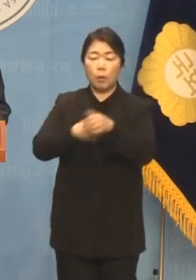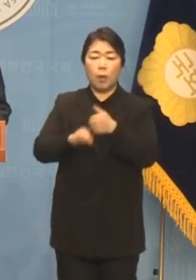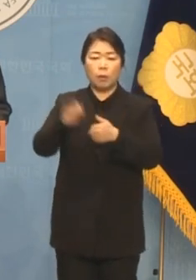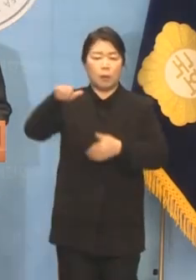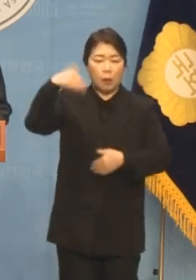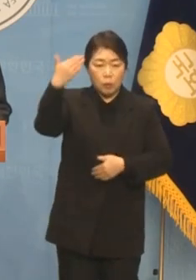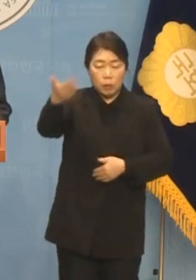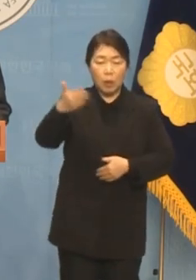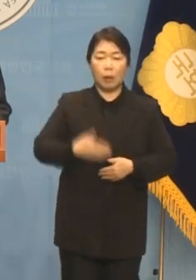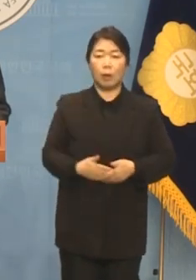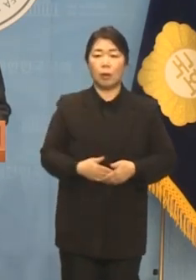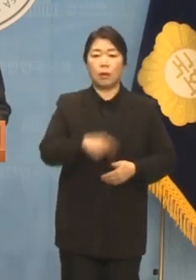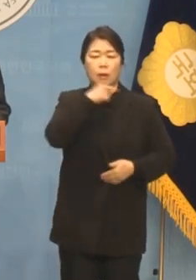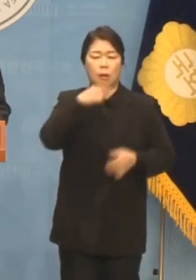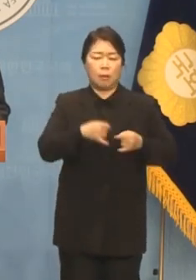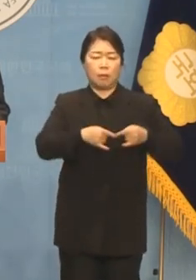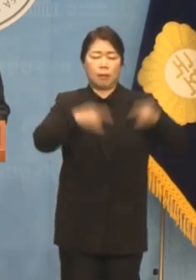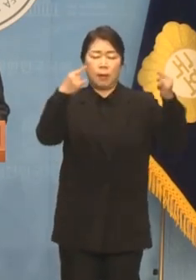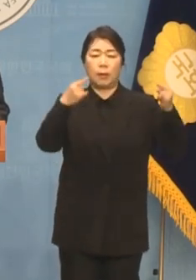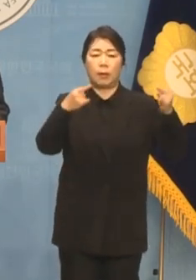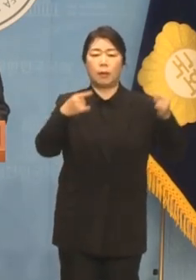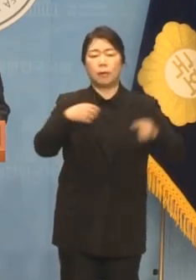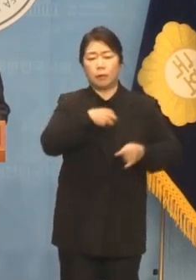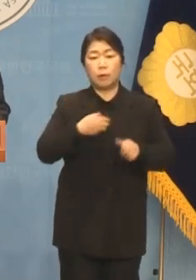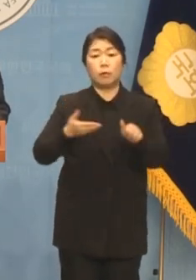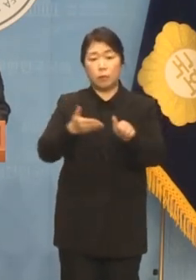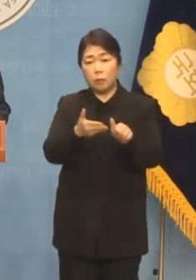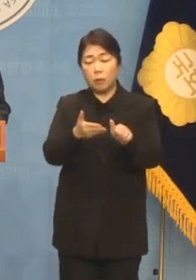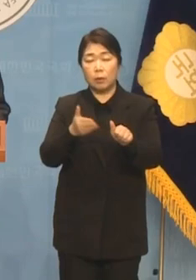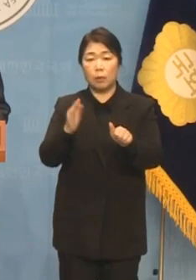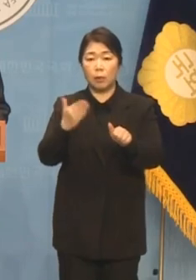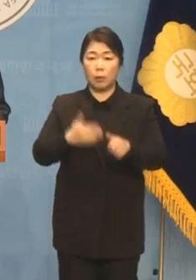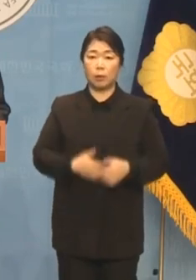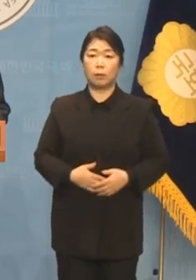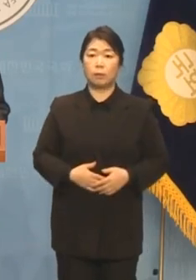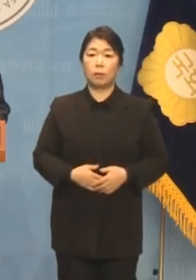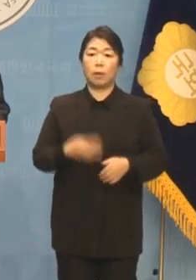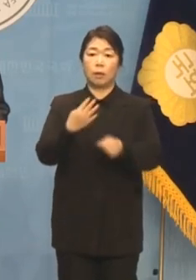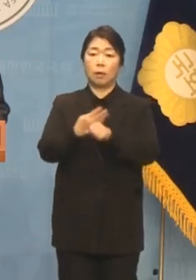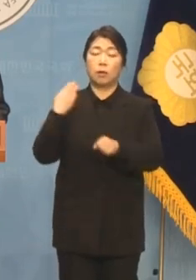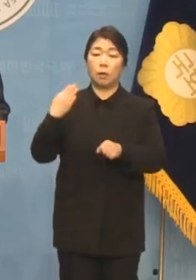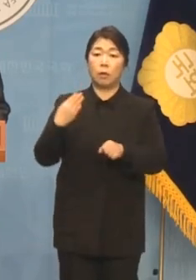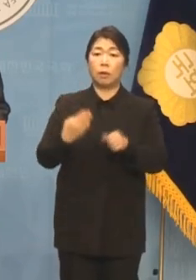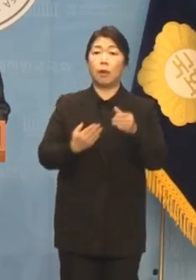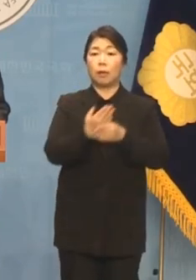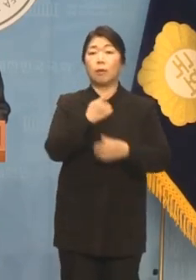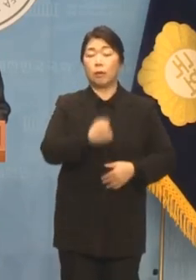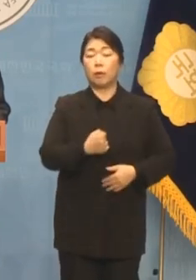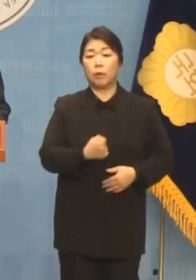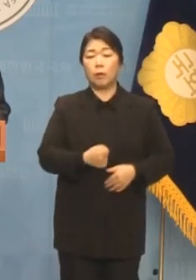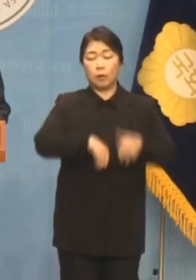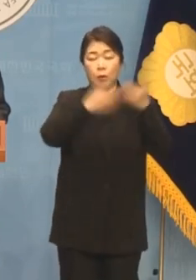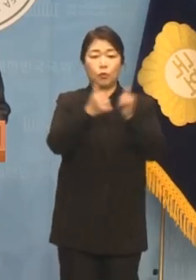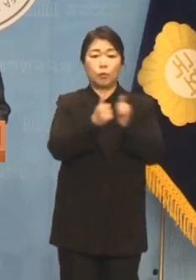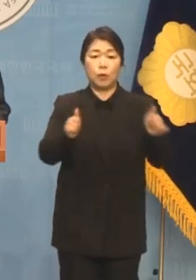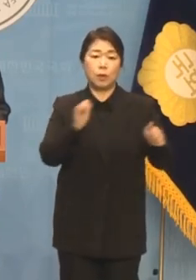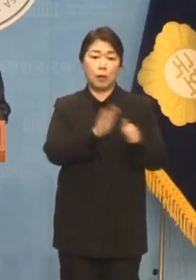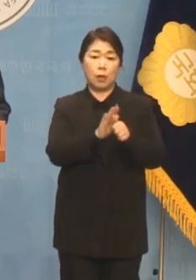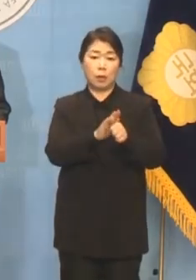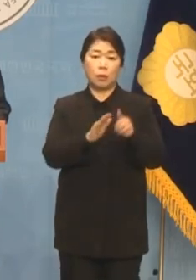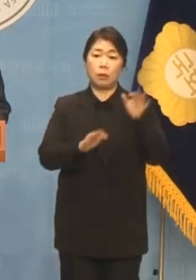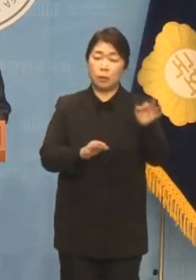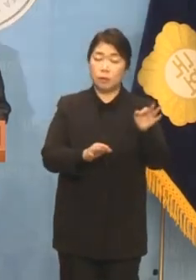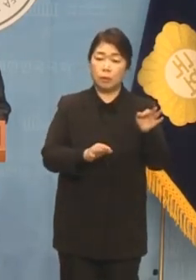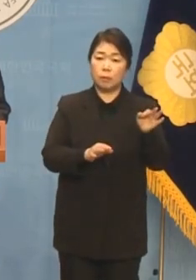형태임을 지적하지 않을 수 없습니다 4년 전 벌어졌던 전국민 재난지원금